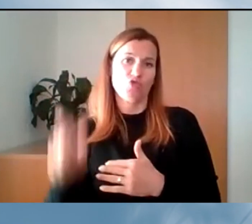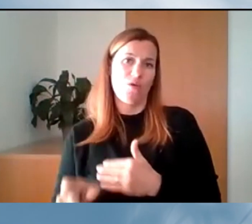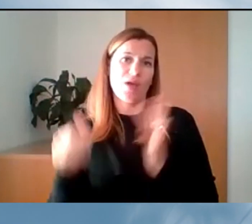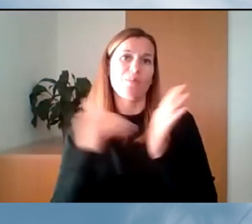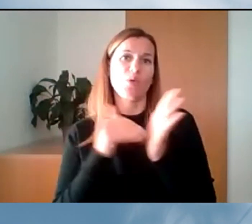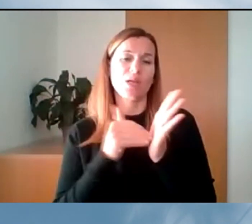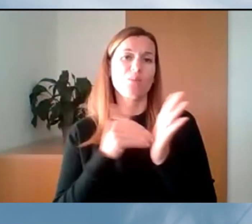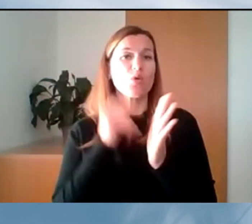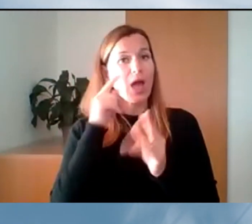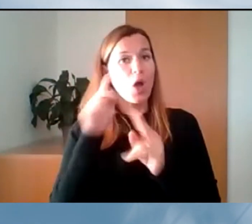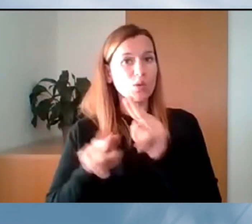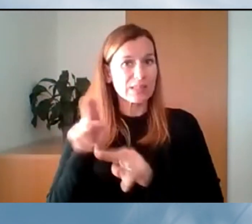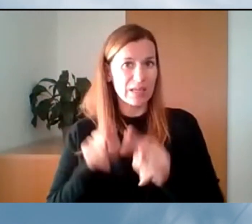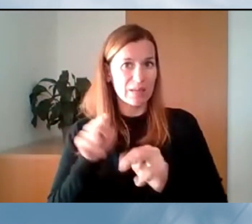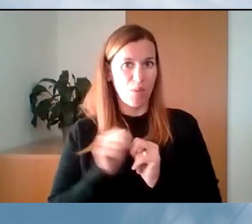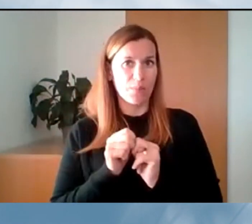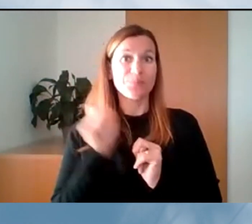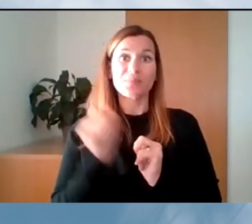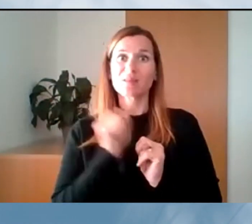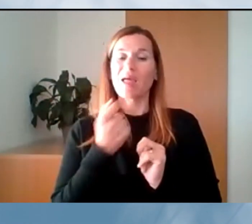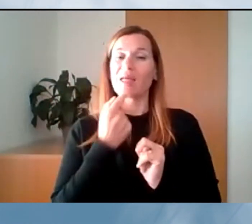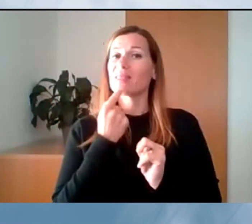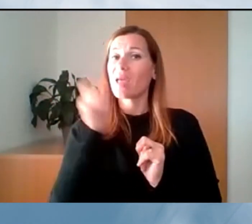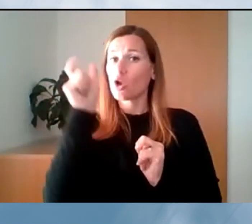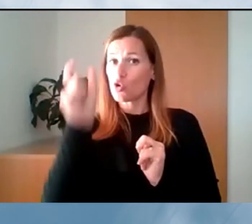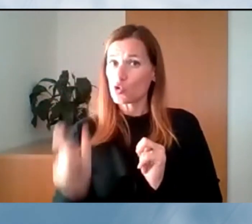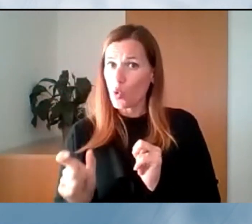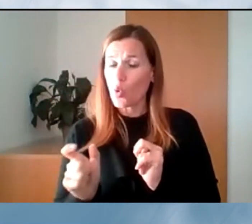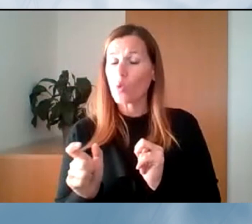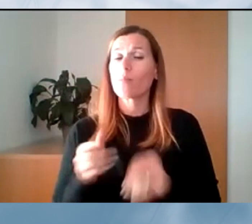ta potrebuje oskrbo, da mu